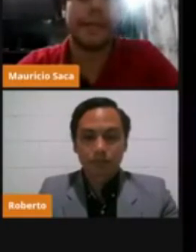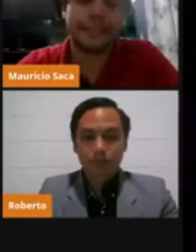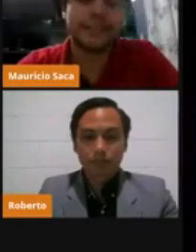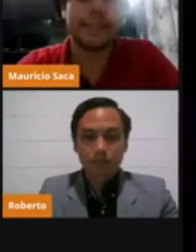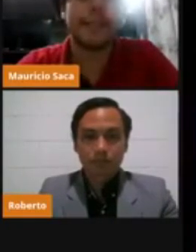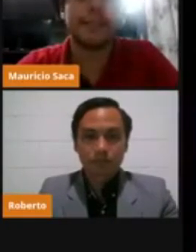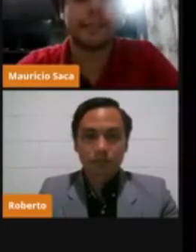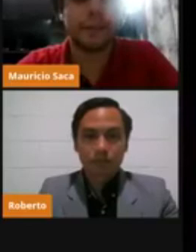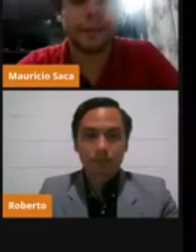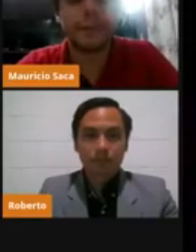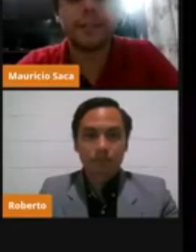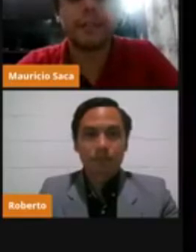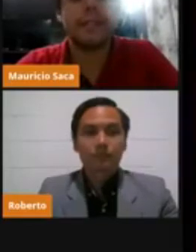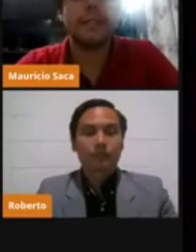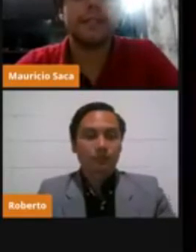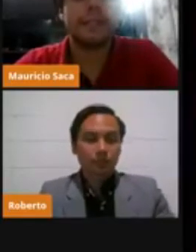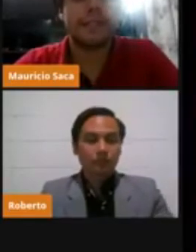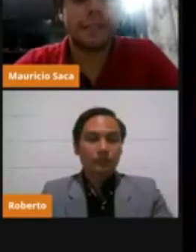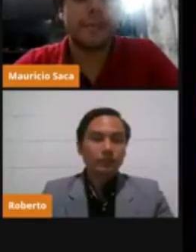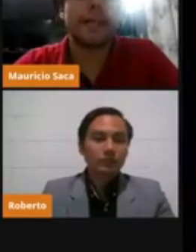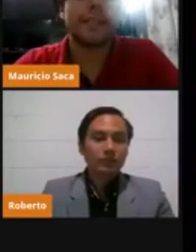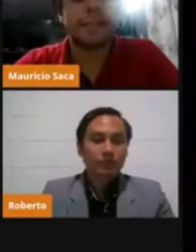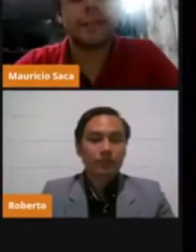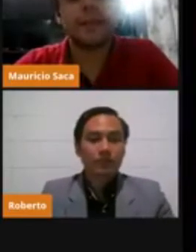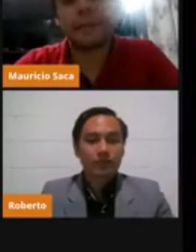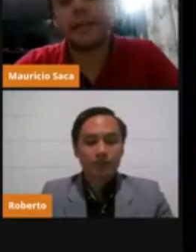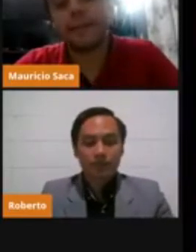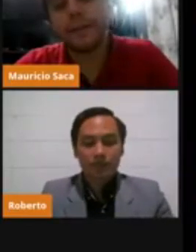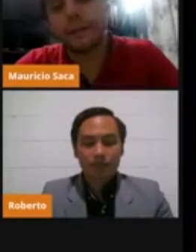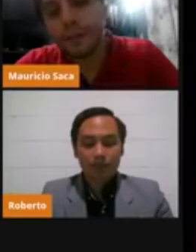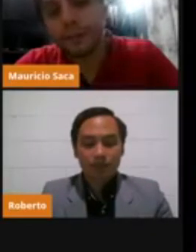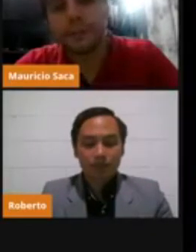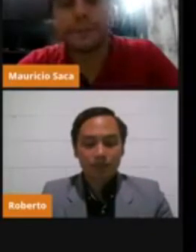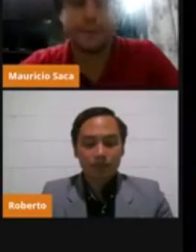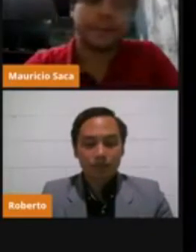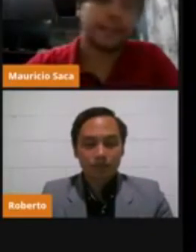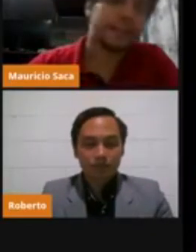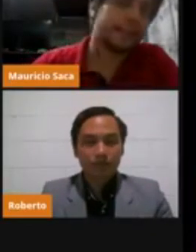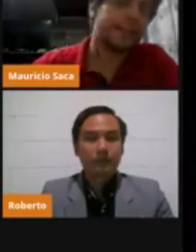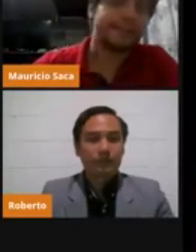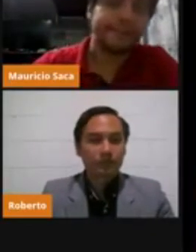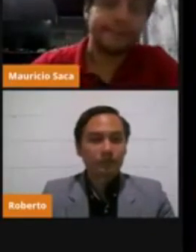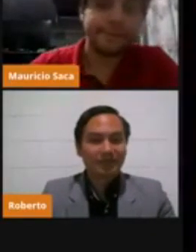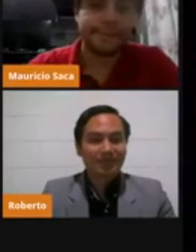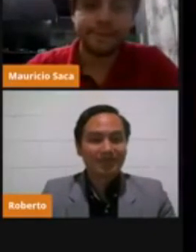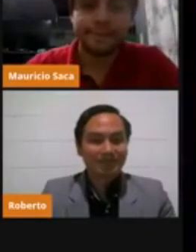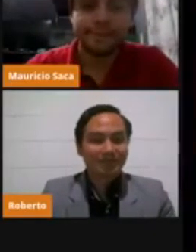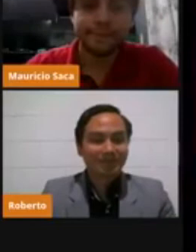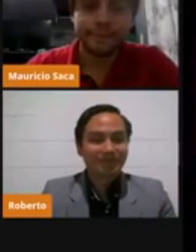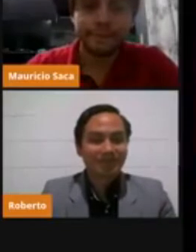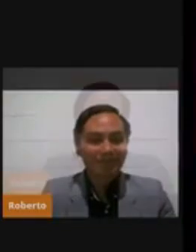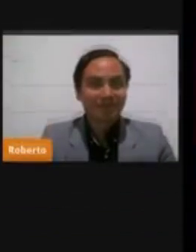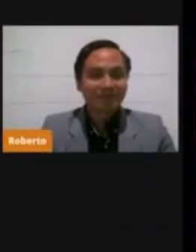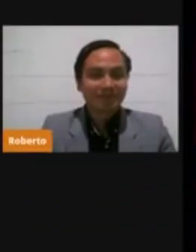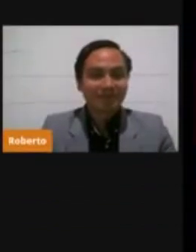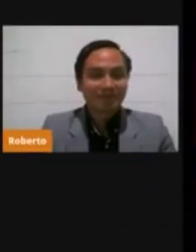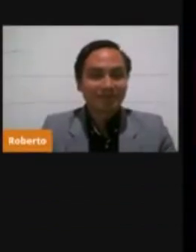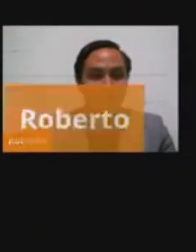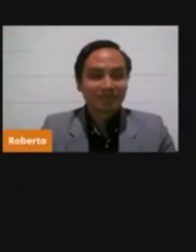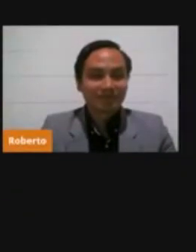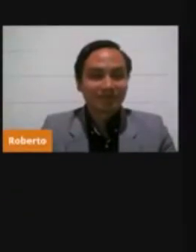Academia Enseñas El Salvador. Sin más, le cedo la palabra a Roberto. Gracias.